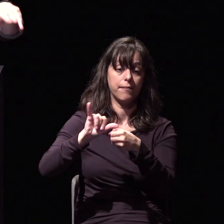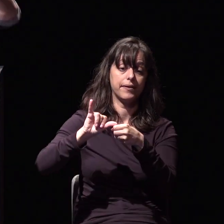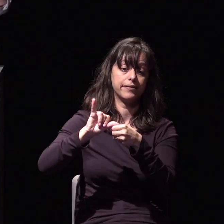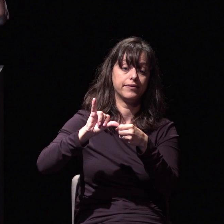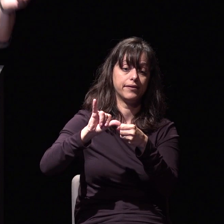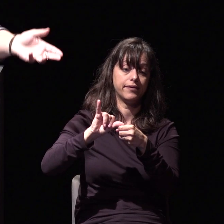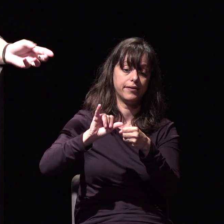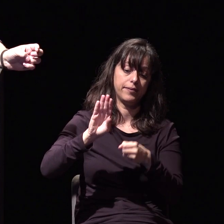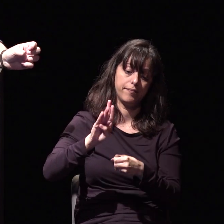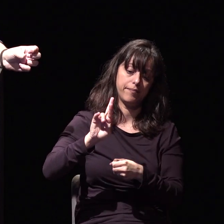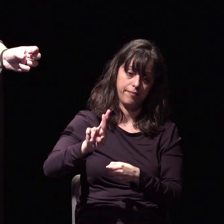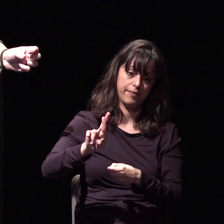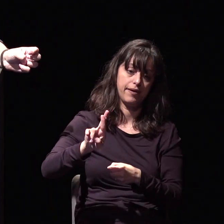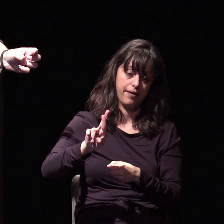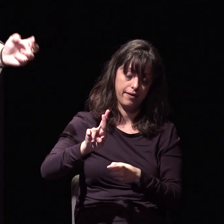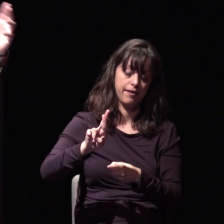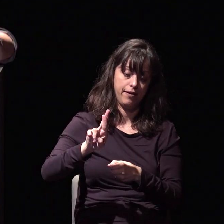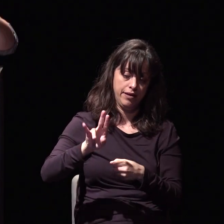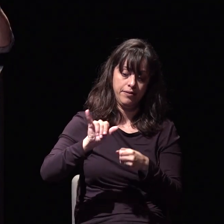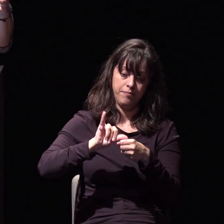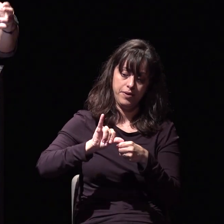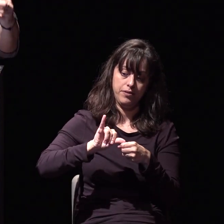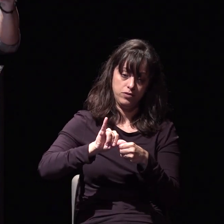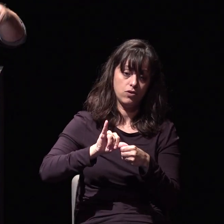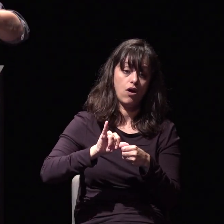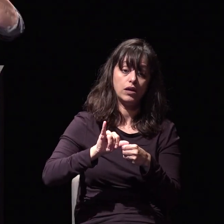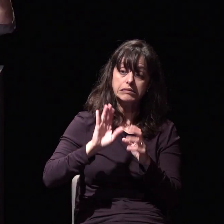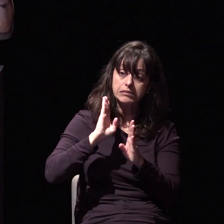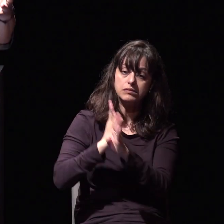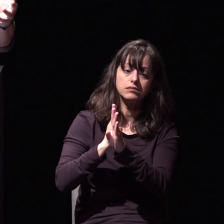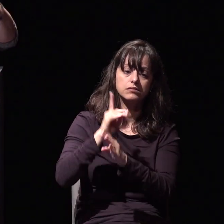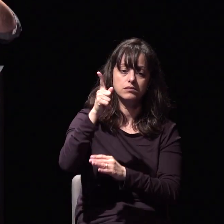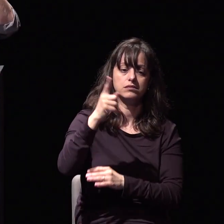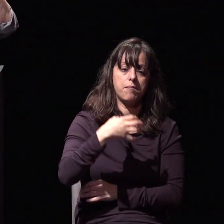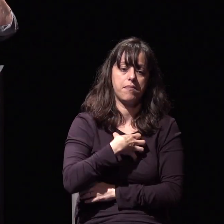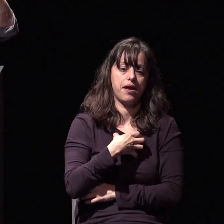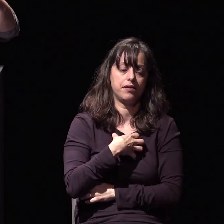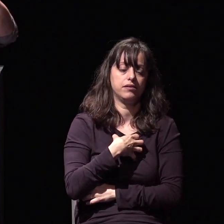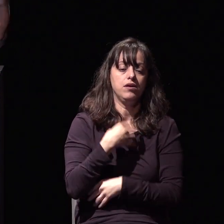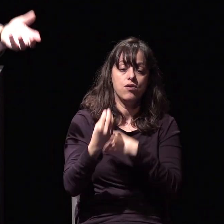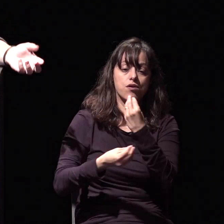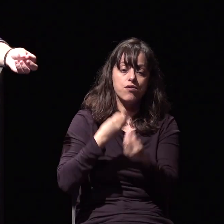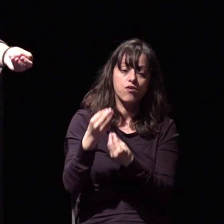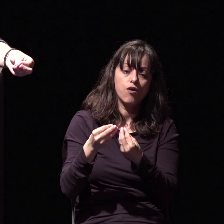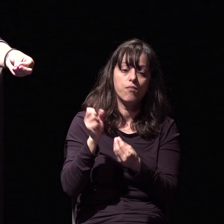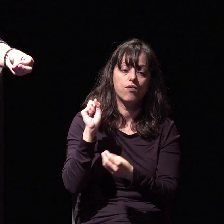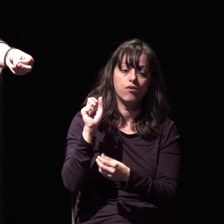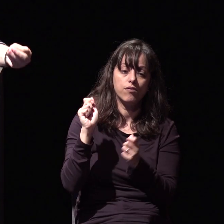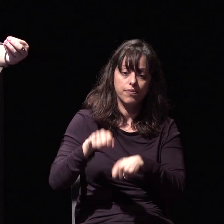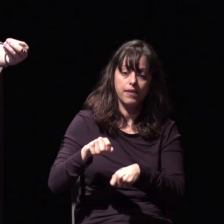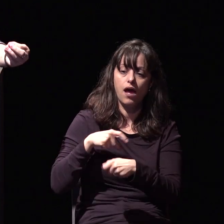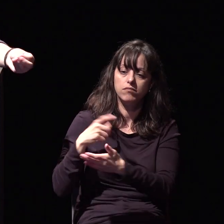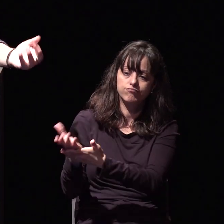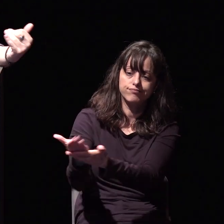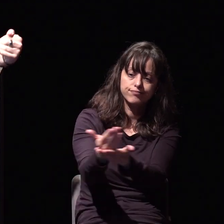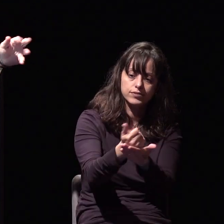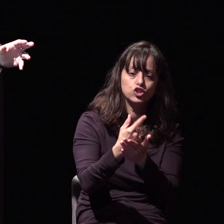sendo descoberto na Bahia, enfim, como é que isso poderia injetar dinheiro e criar um processo de